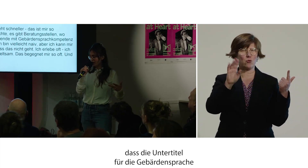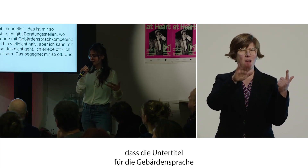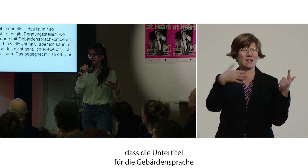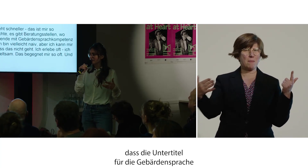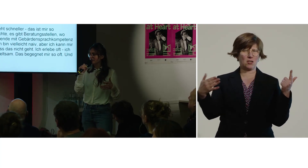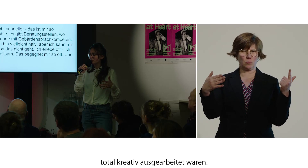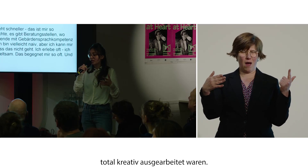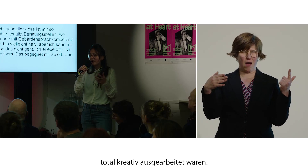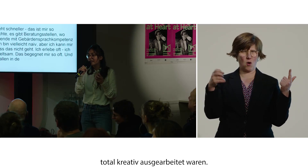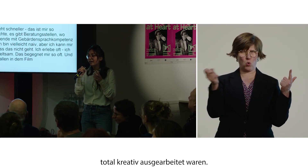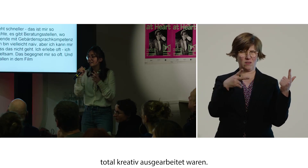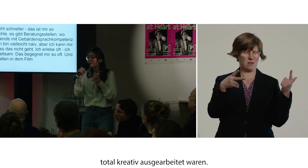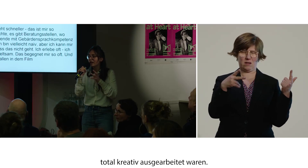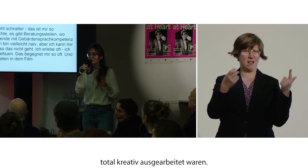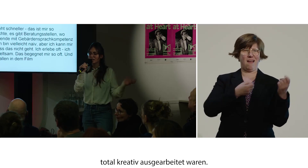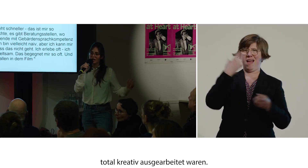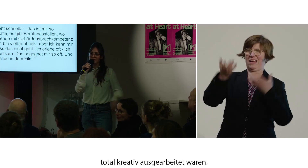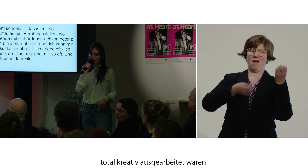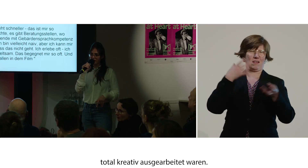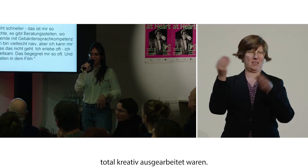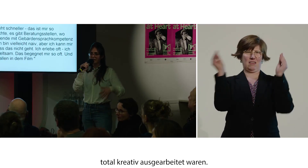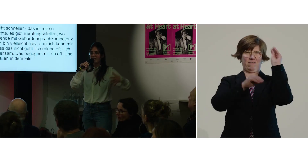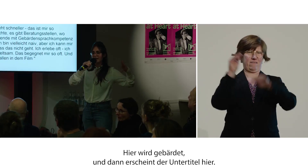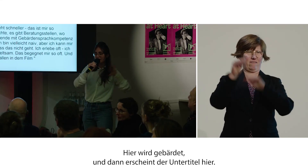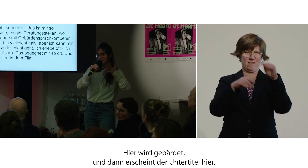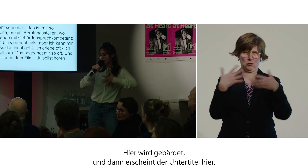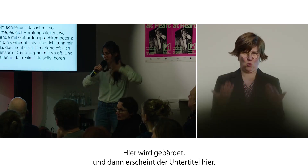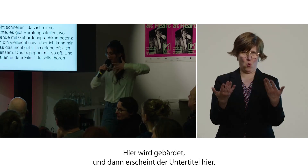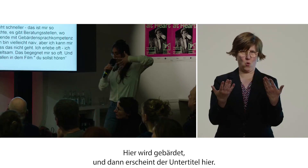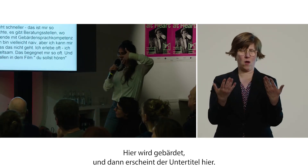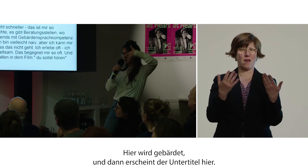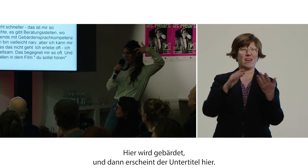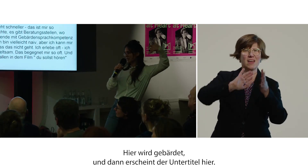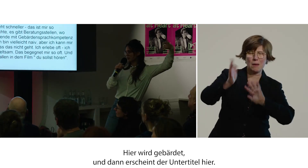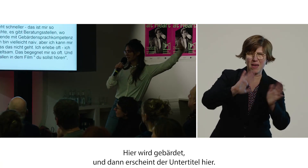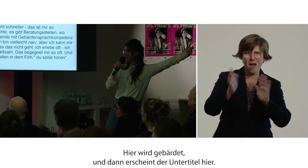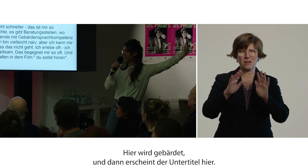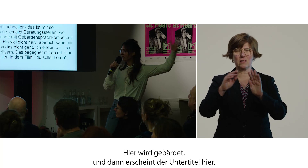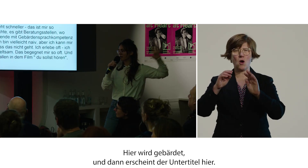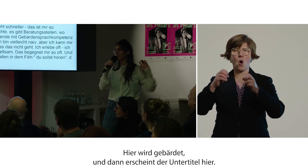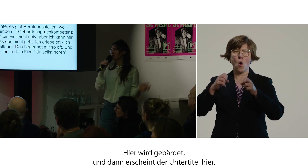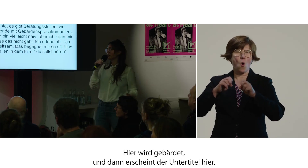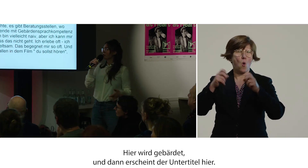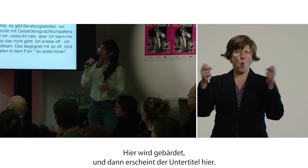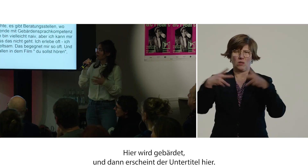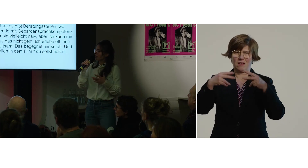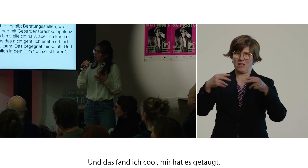Gebärdensprache total kreativ ausgearbeitet waren. Und hier wird gebärdet und dann erscheint der Untertitel hier.